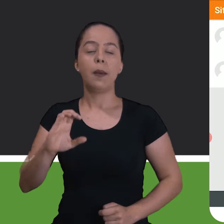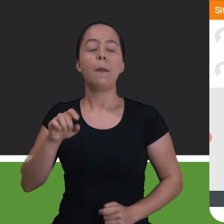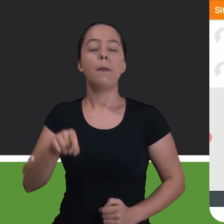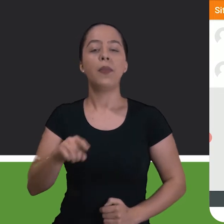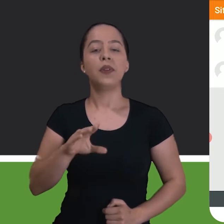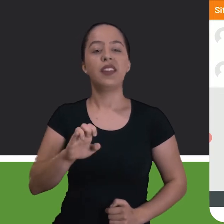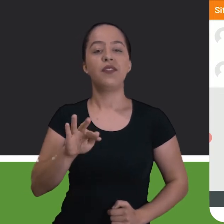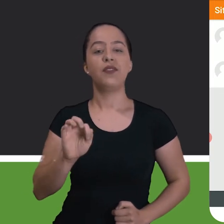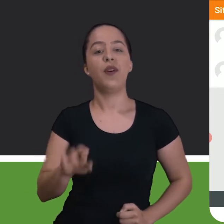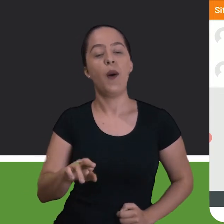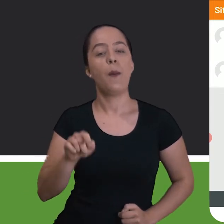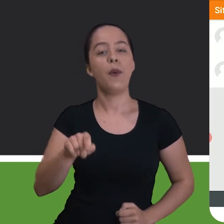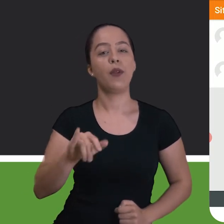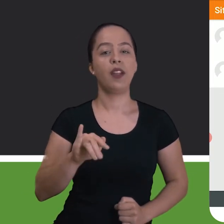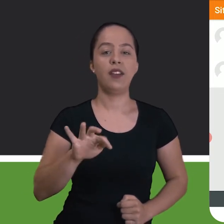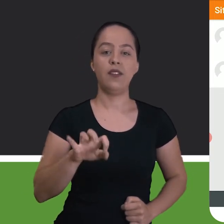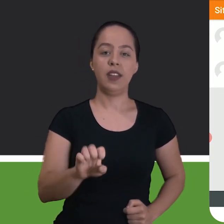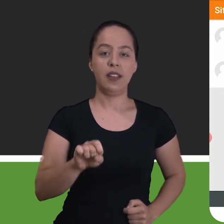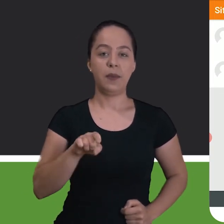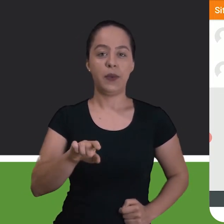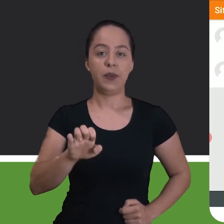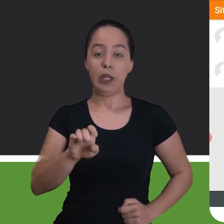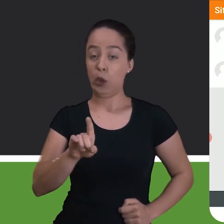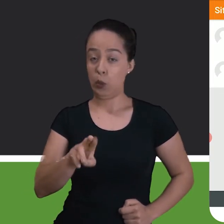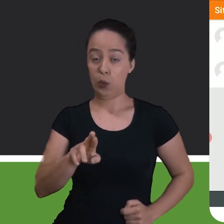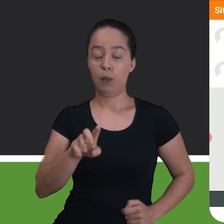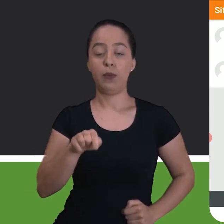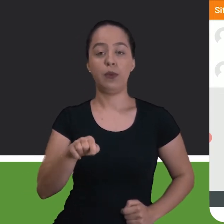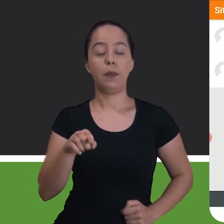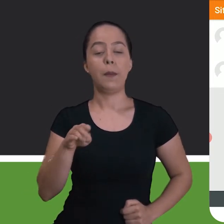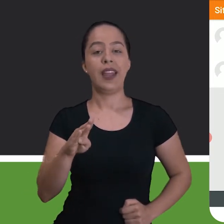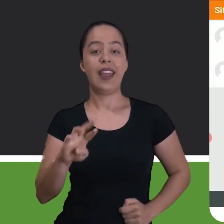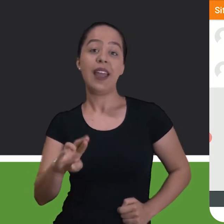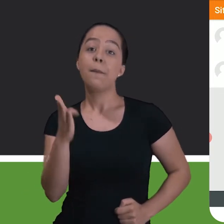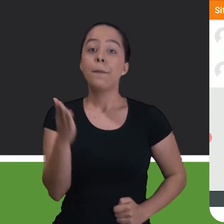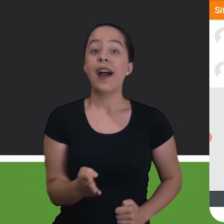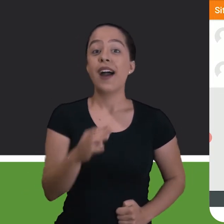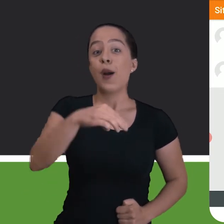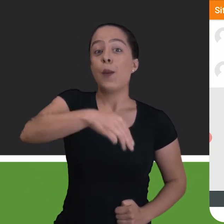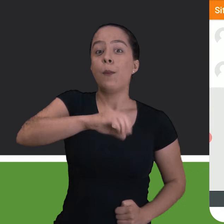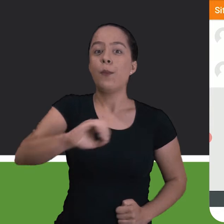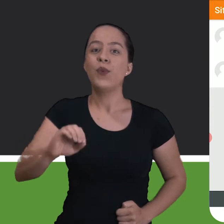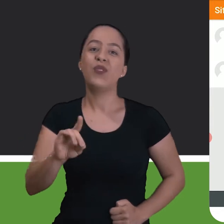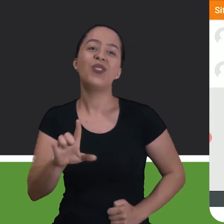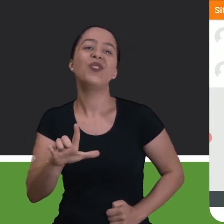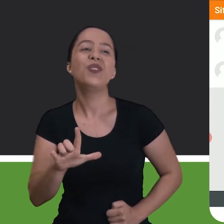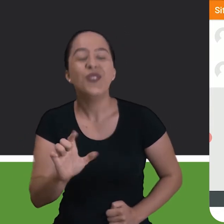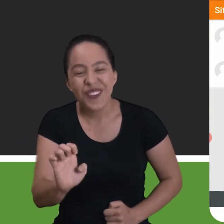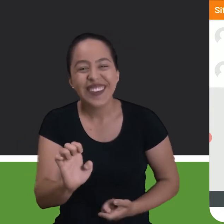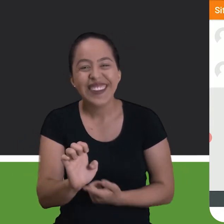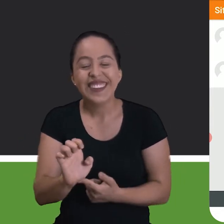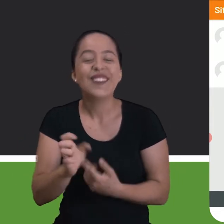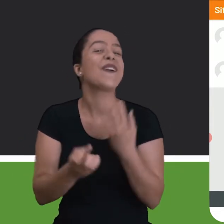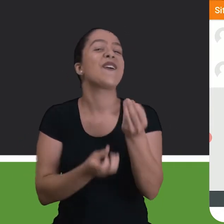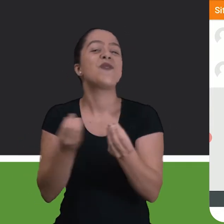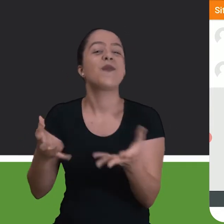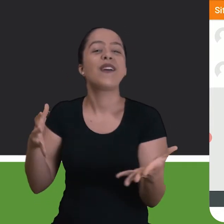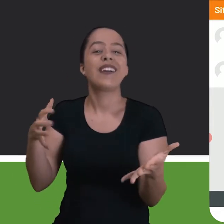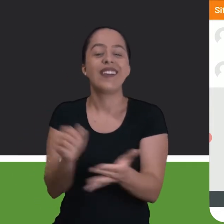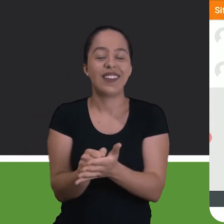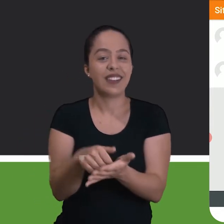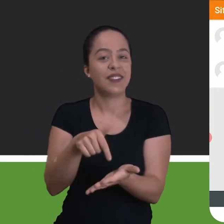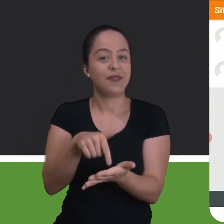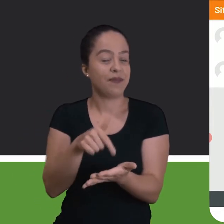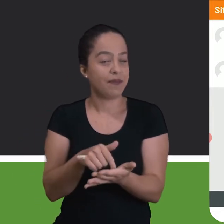muque ponto forte ponto ifes.edu.br barra mudou tão para cadastrar a gente tem um